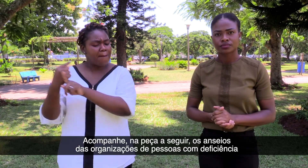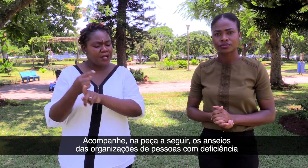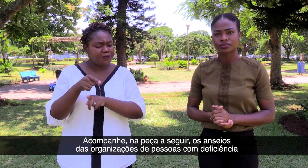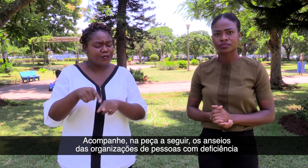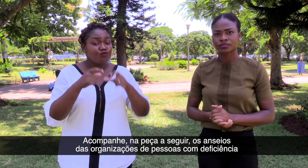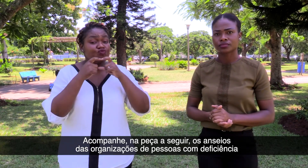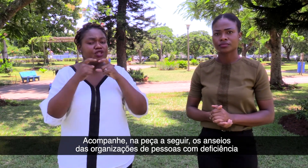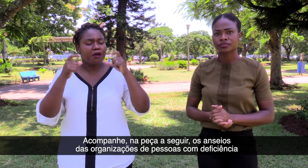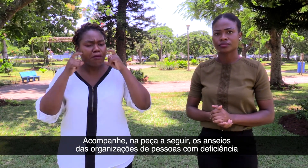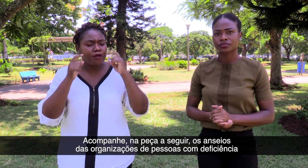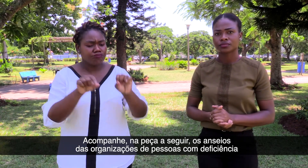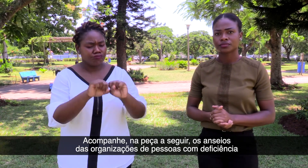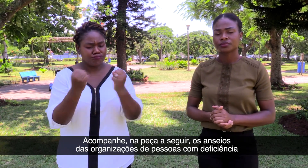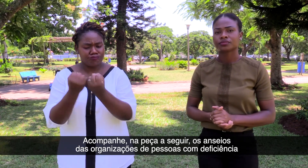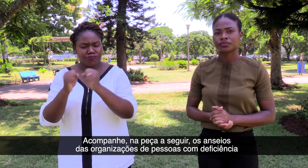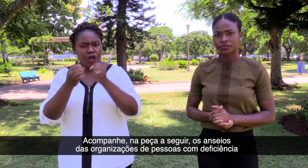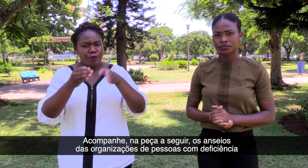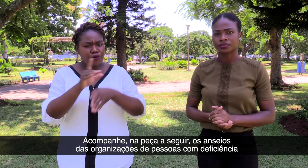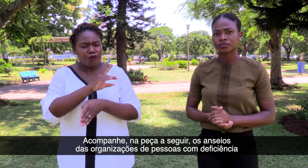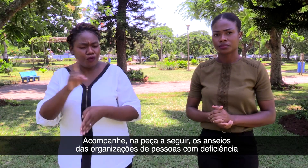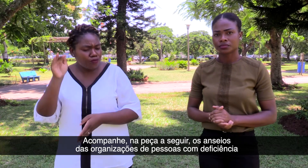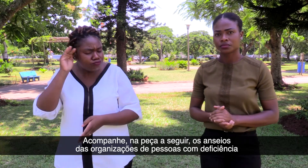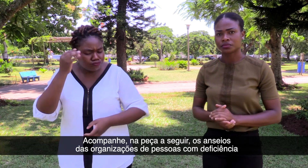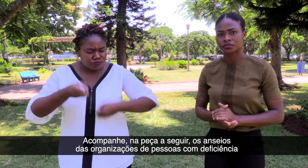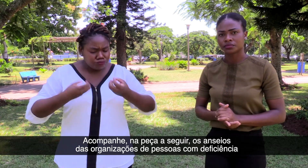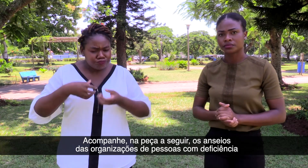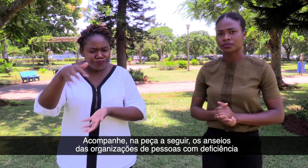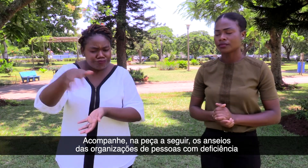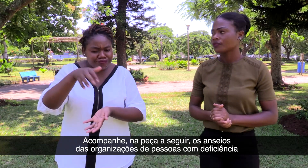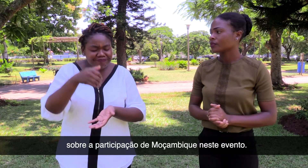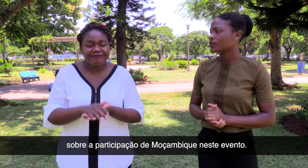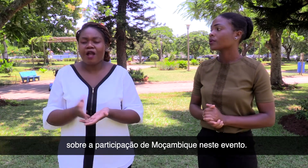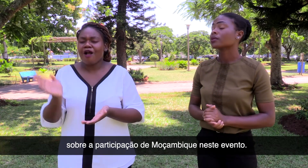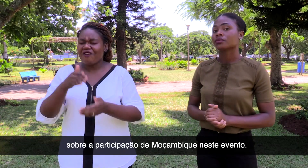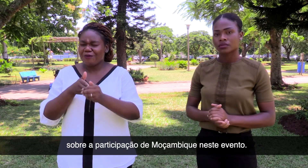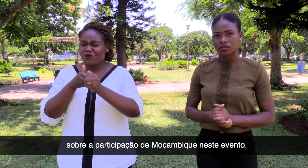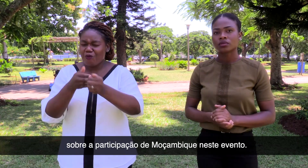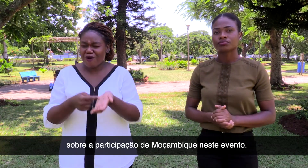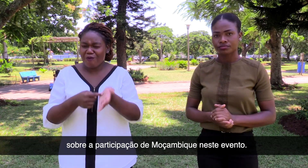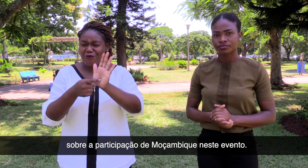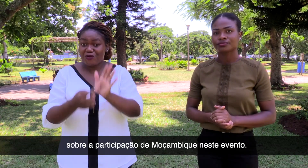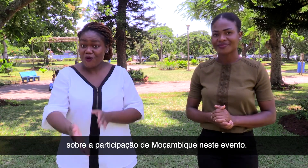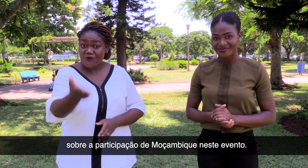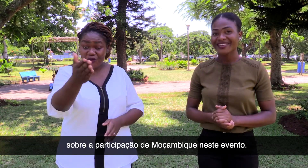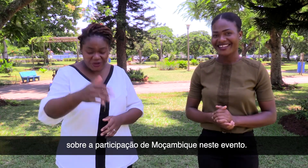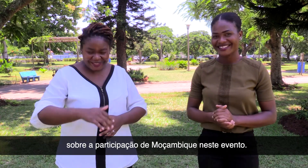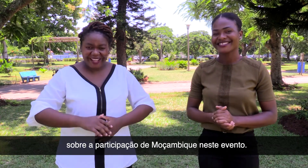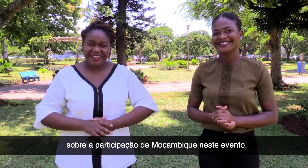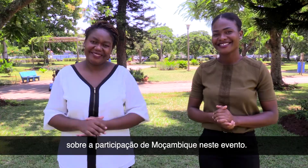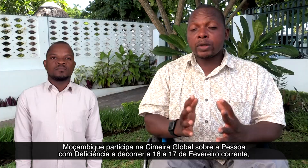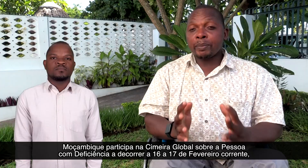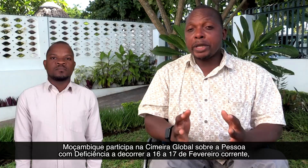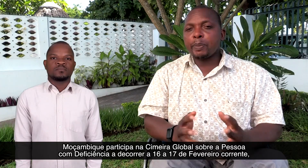Acompanhe na peça a seguir os anseios das organizações de pessoas com deficiência sobre a participação de Moçambique neste